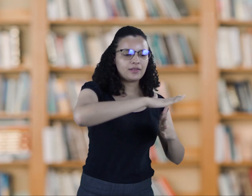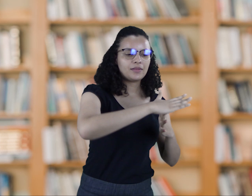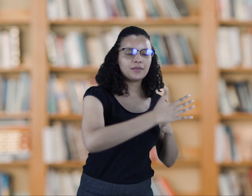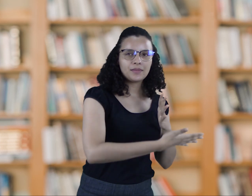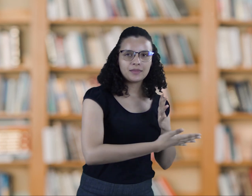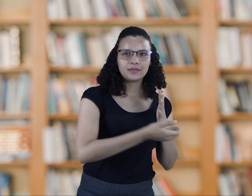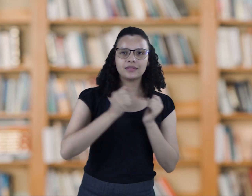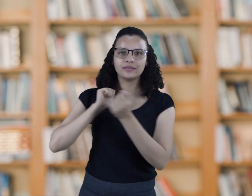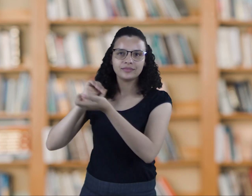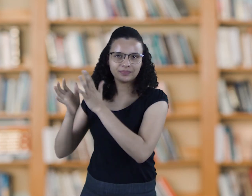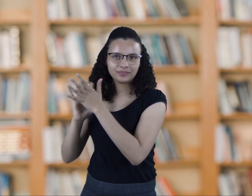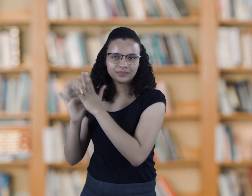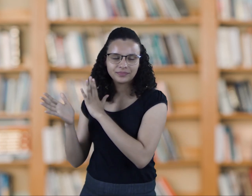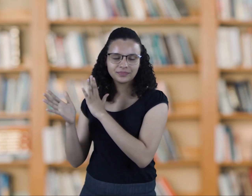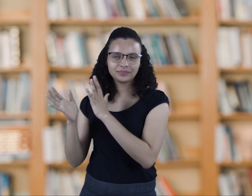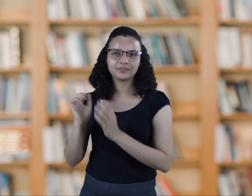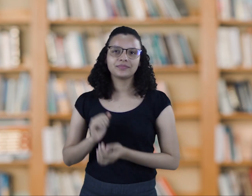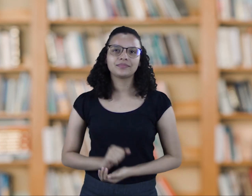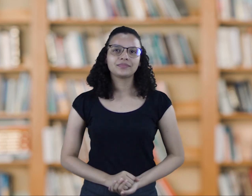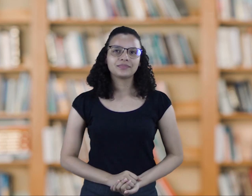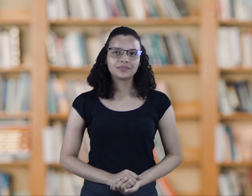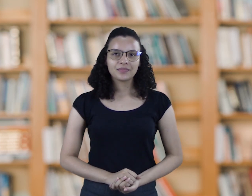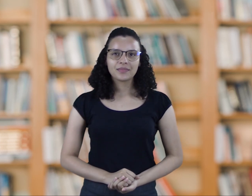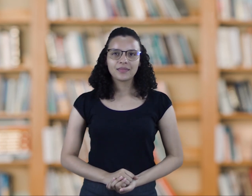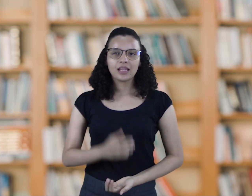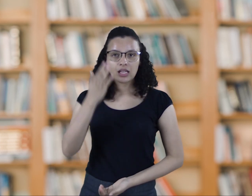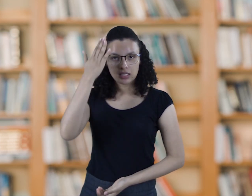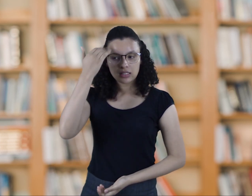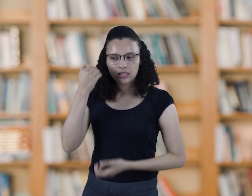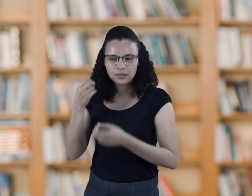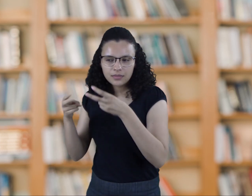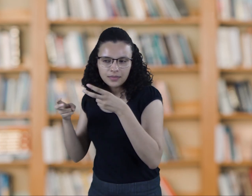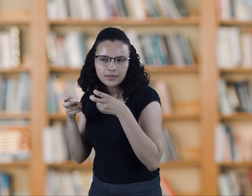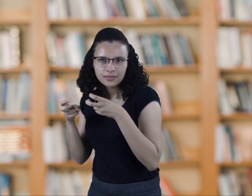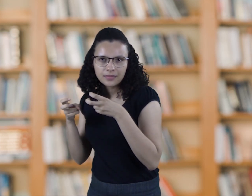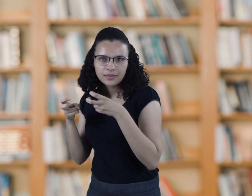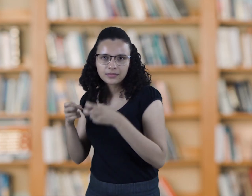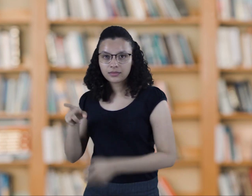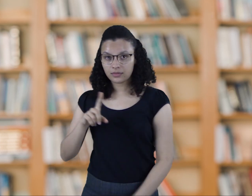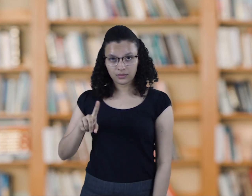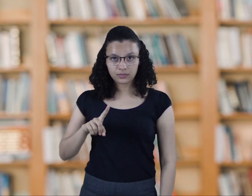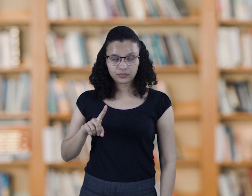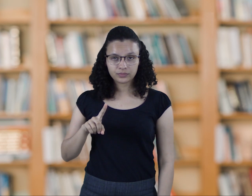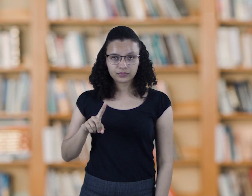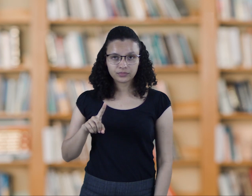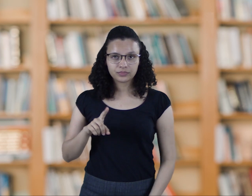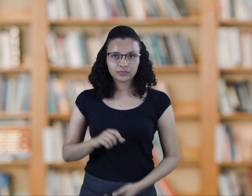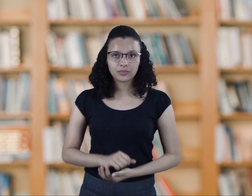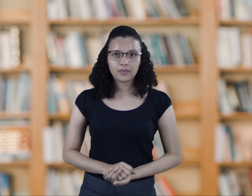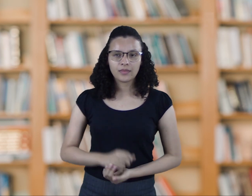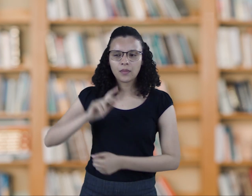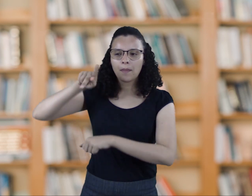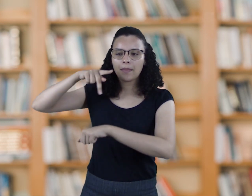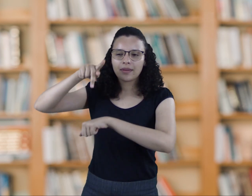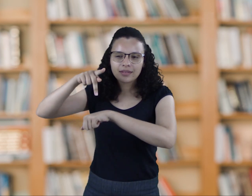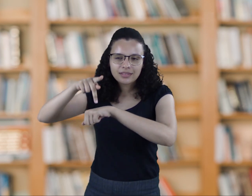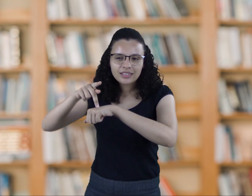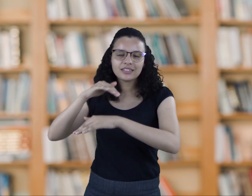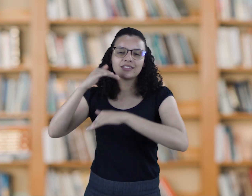língua de sinais do Brasil e outro país. Sabe qual chamou nossa atenção? Não! Um país desenvolvido